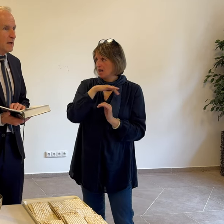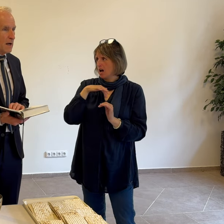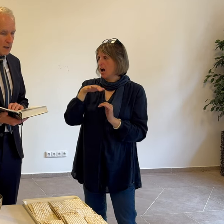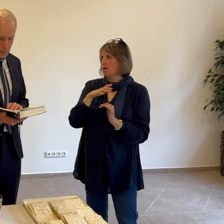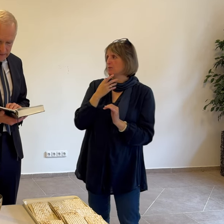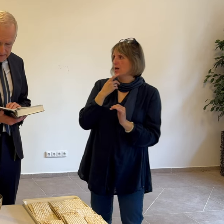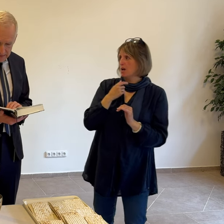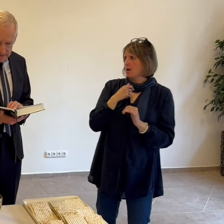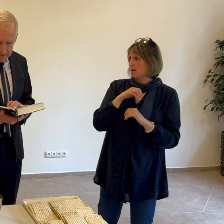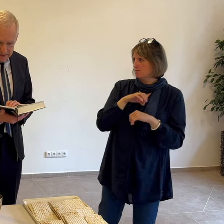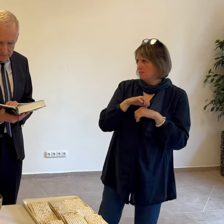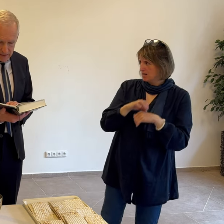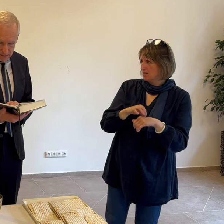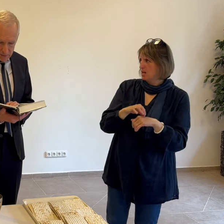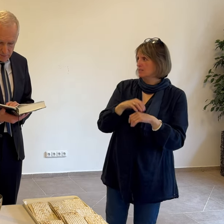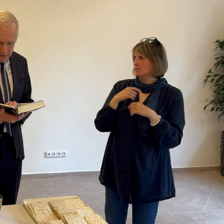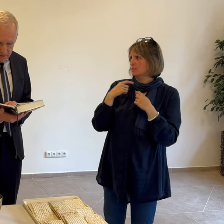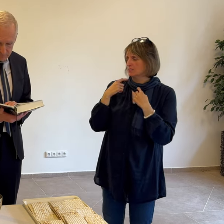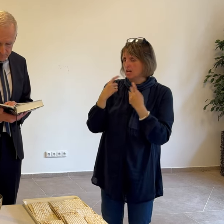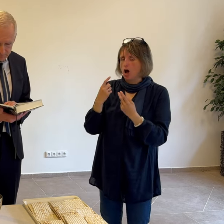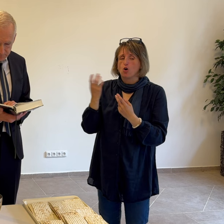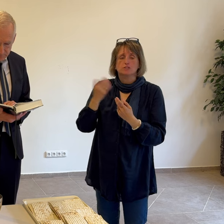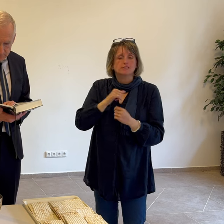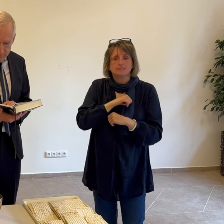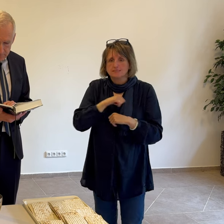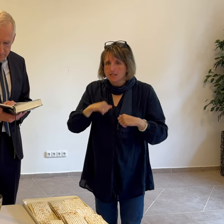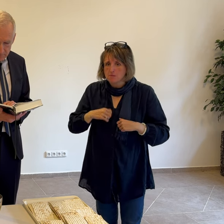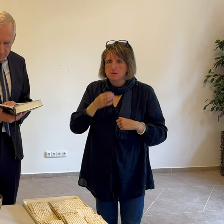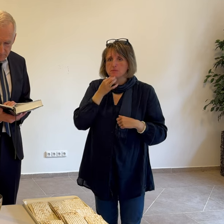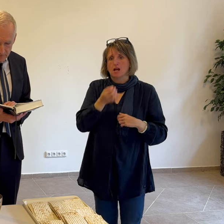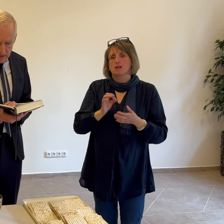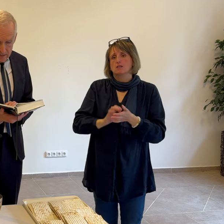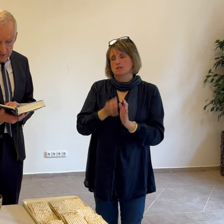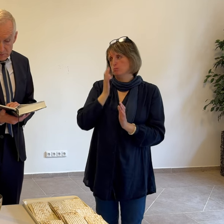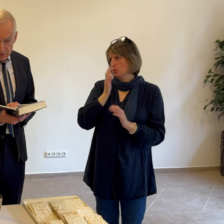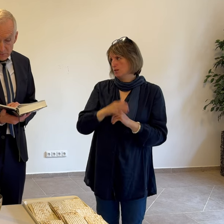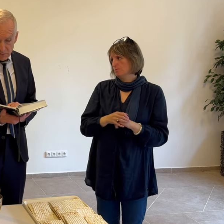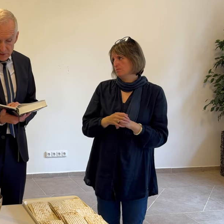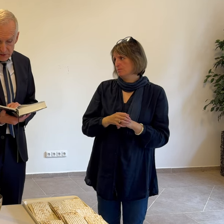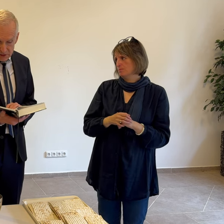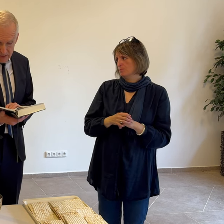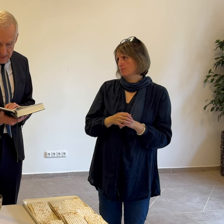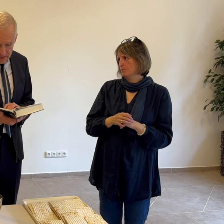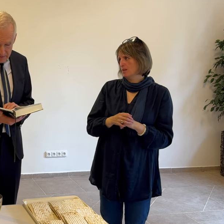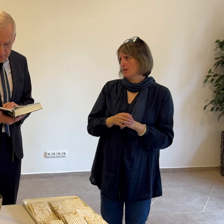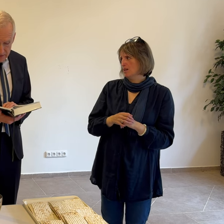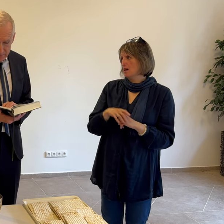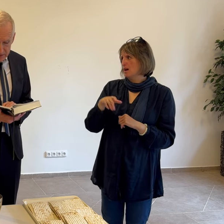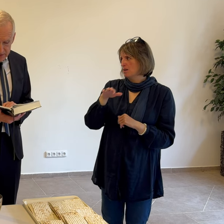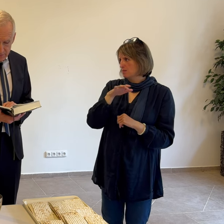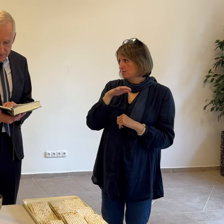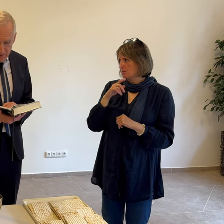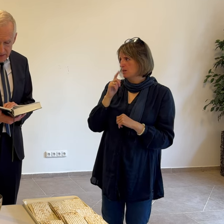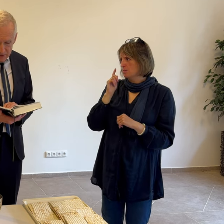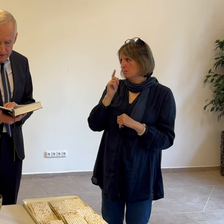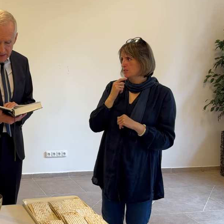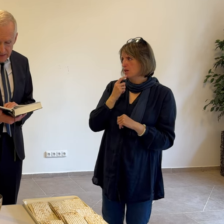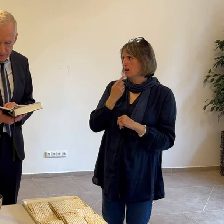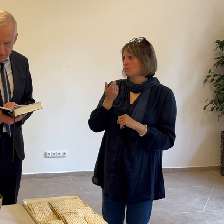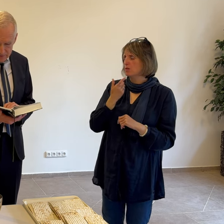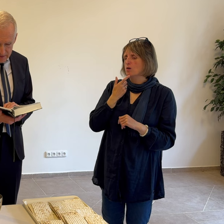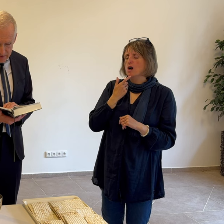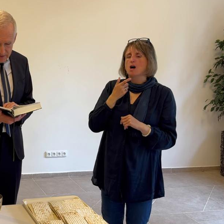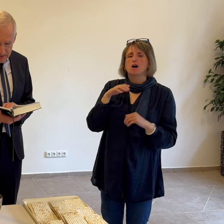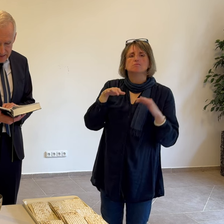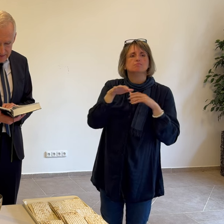vedl ale oni se sami na toto ptali My jsme o tom hovořili že Měli mezi sebou zvláštní